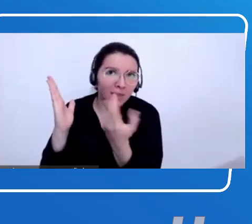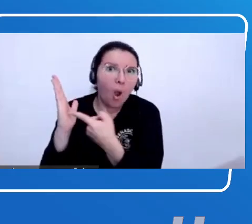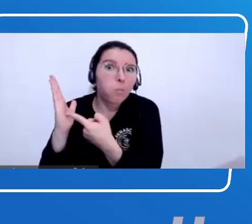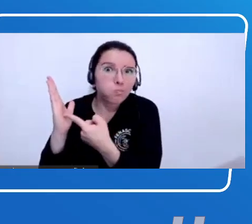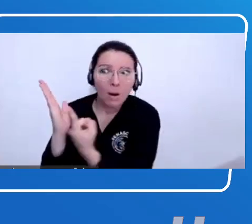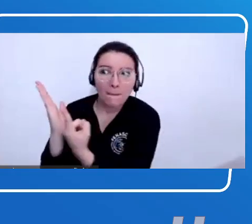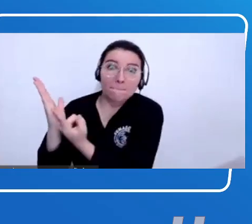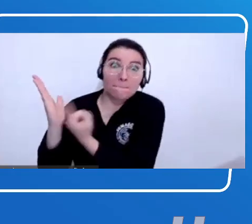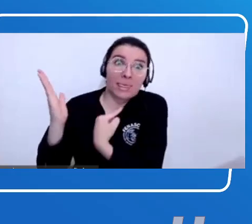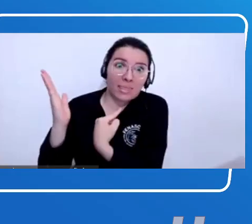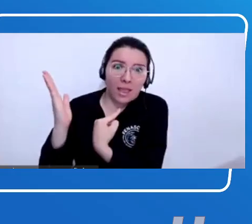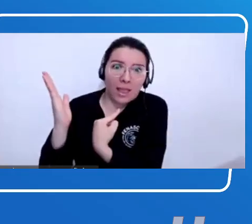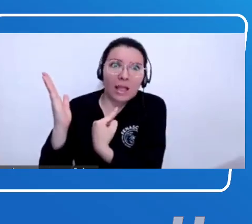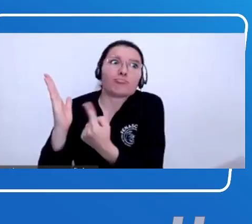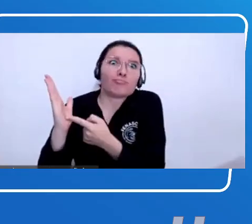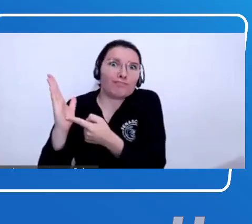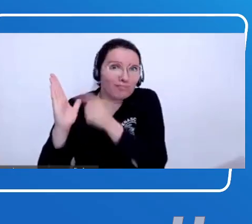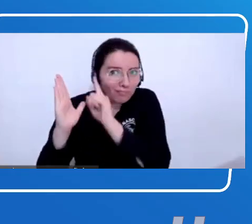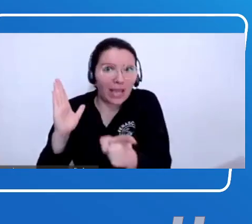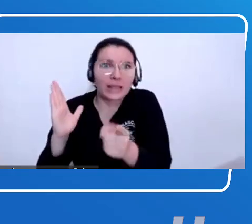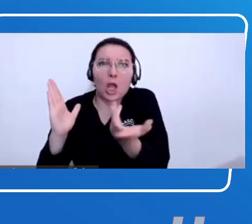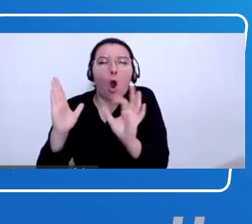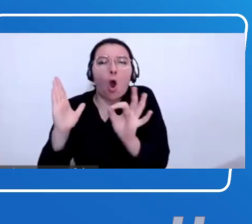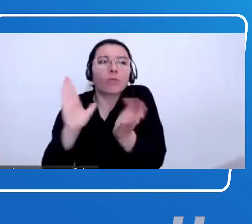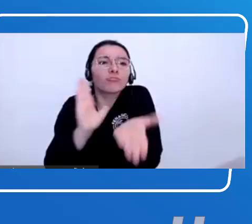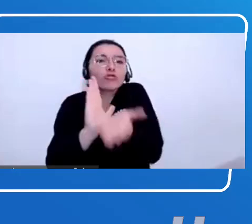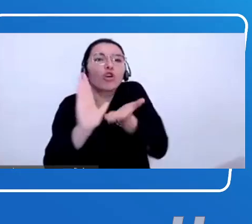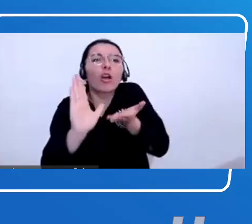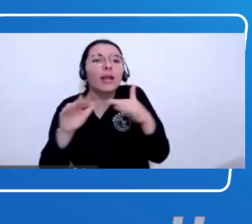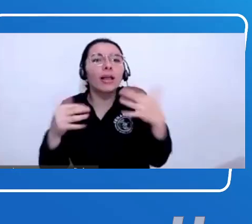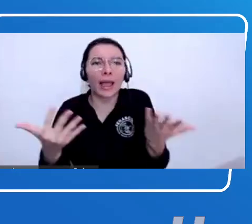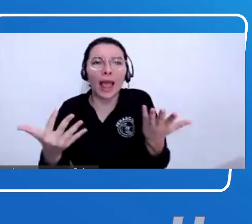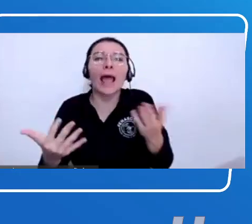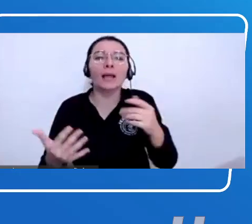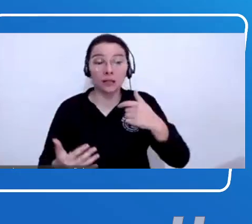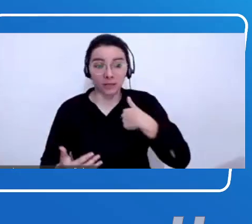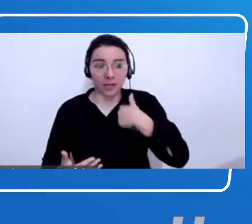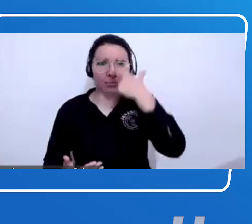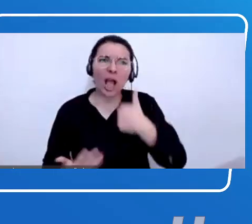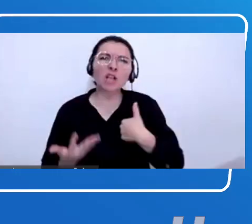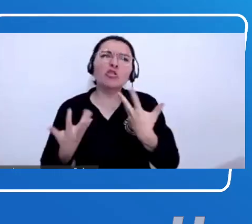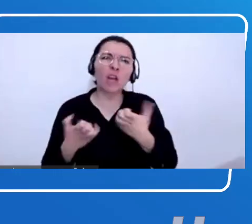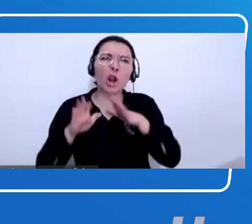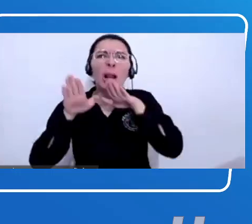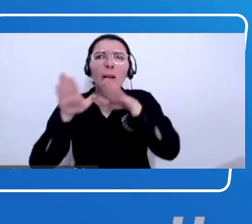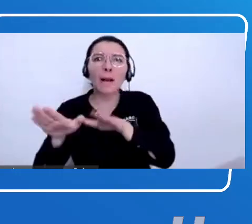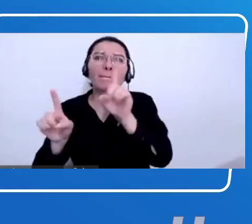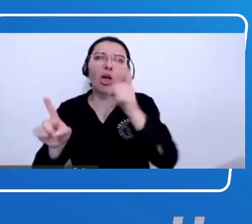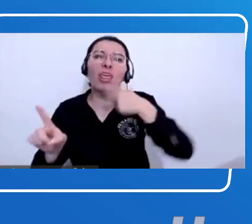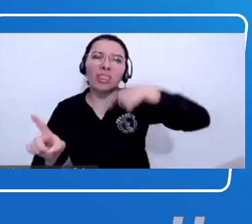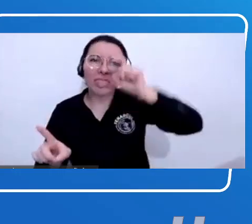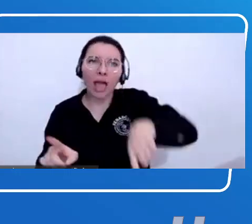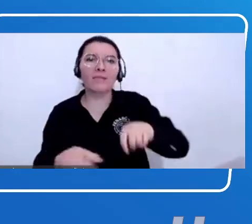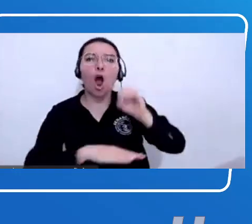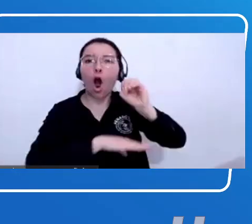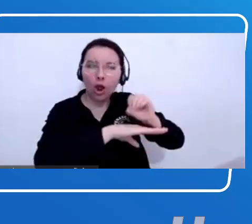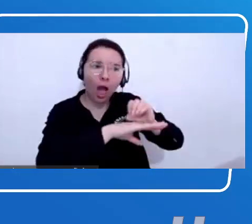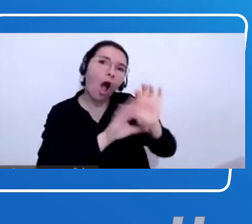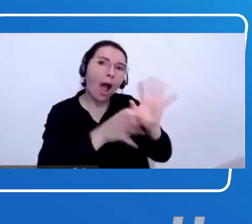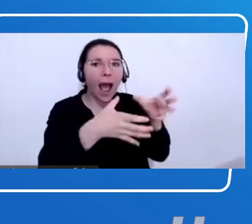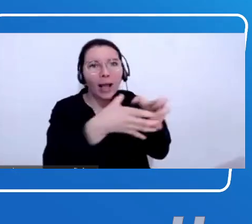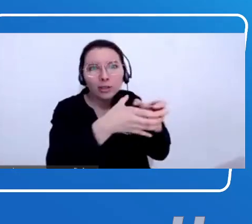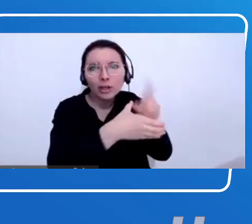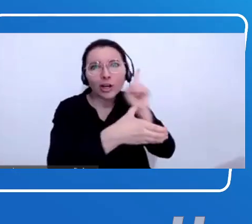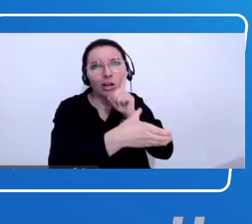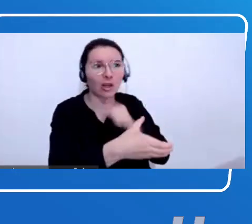pide, nos solicita que hagamos parte de alguna organización. En las localidades, la organización debe